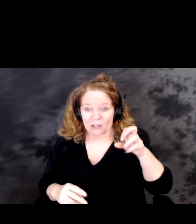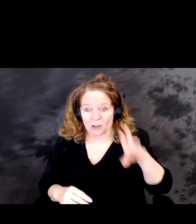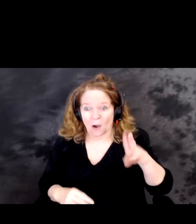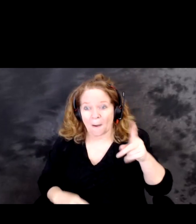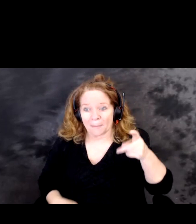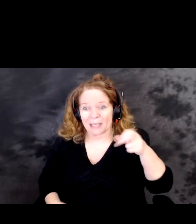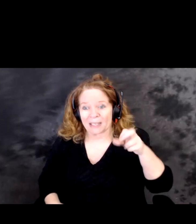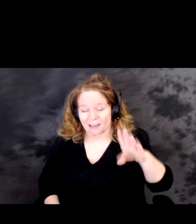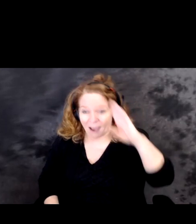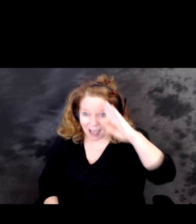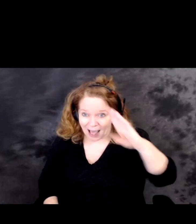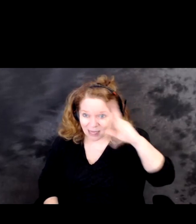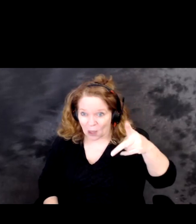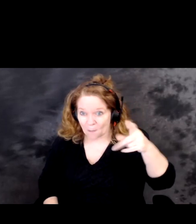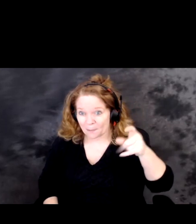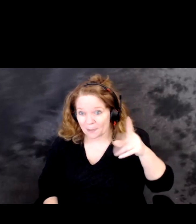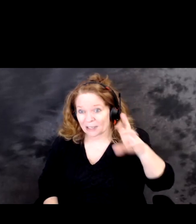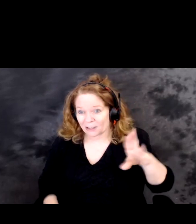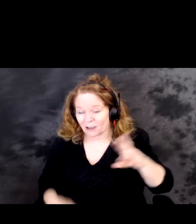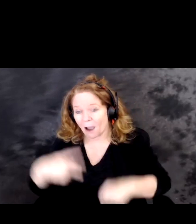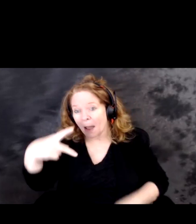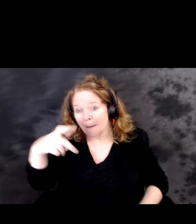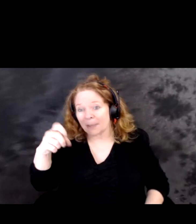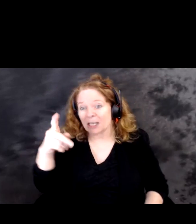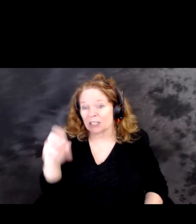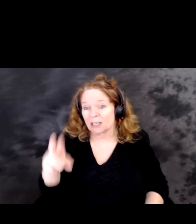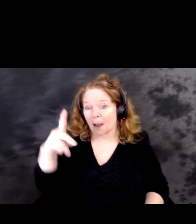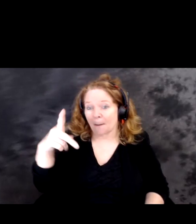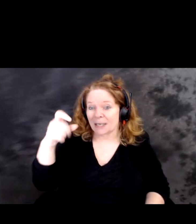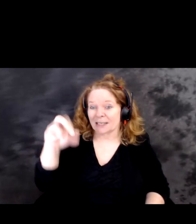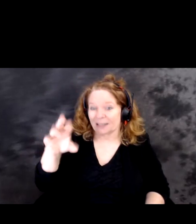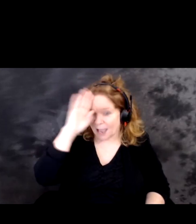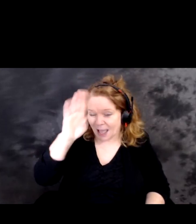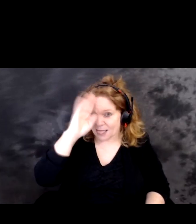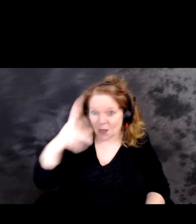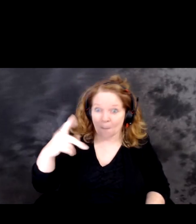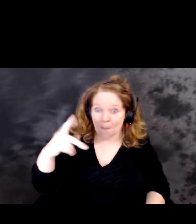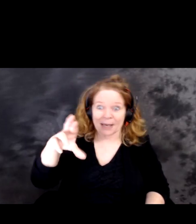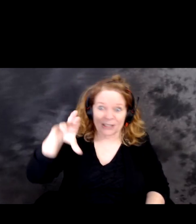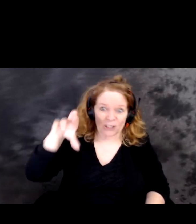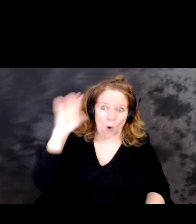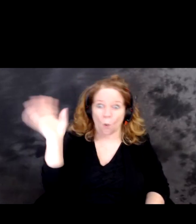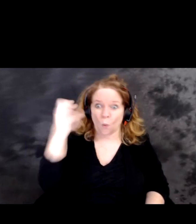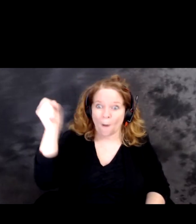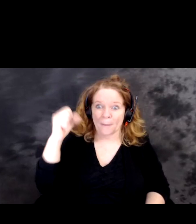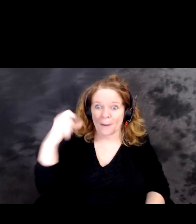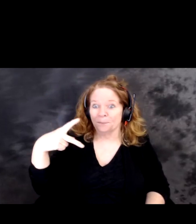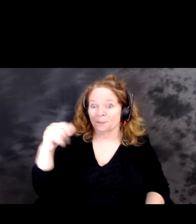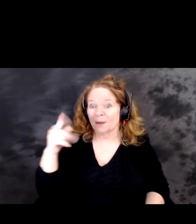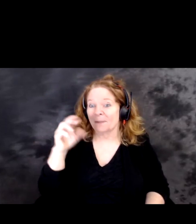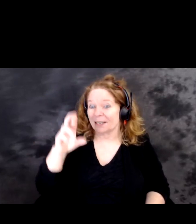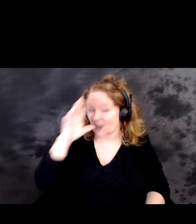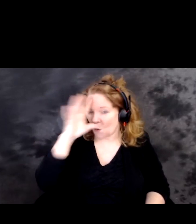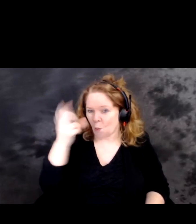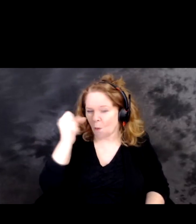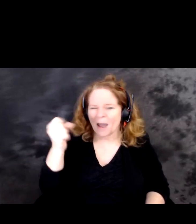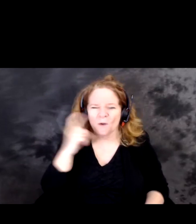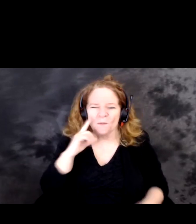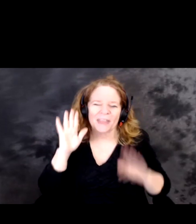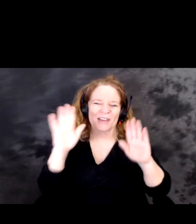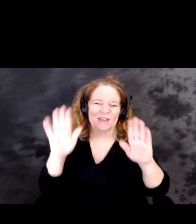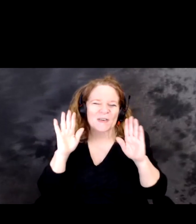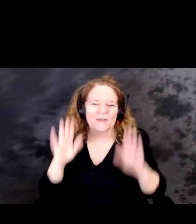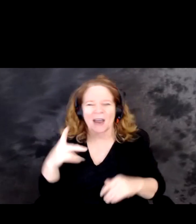Peter, Peter, Peter. Hola, hola, Peter, Peter. Hola, Peter. Whoop, Peter,